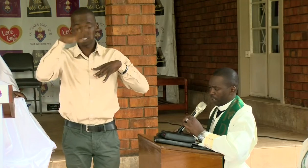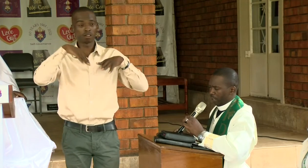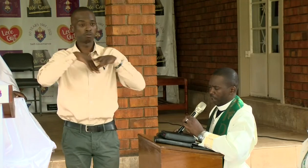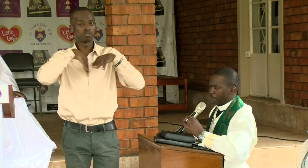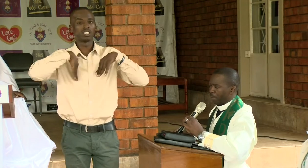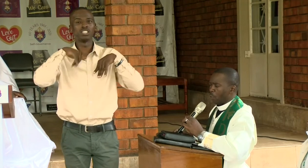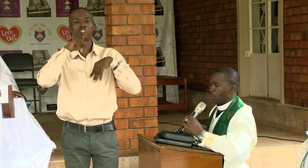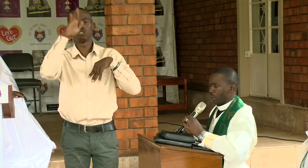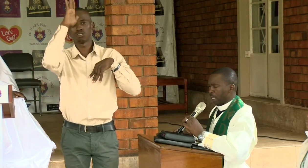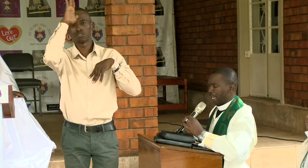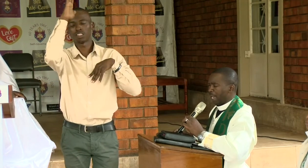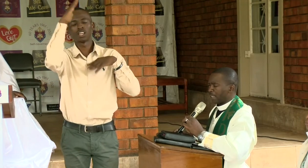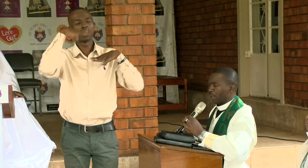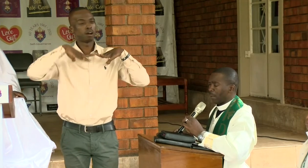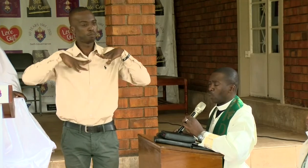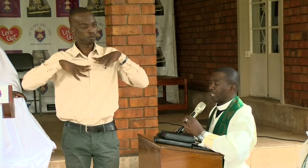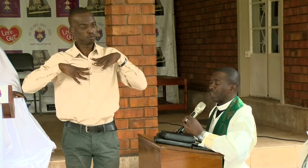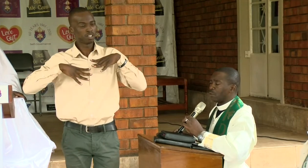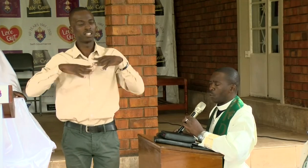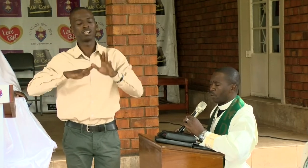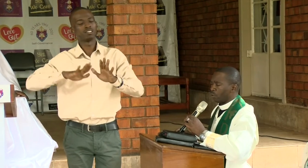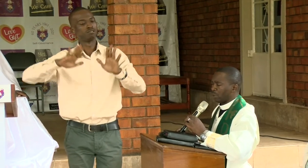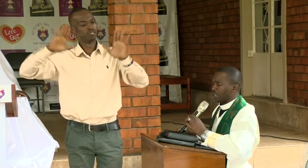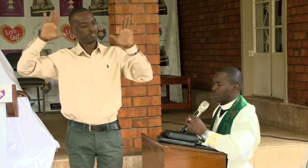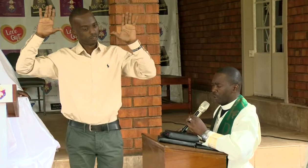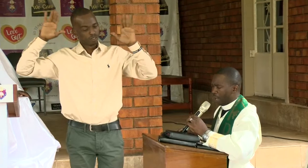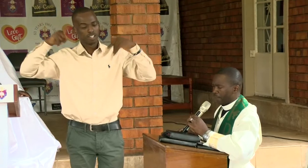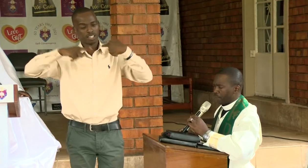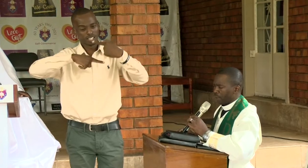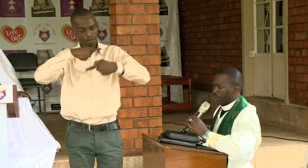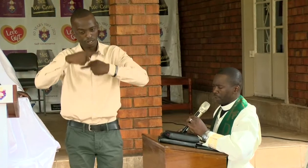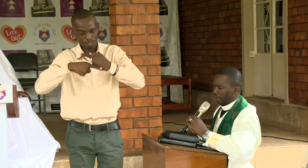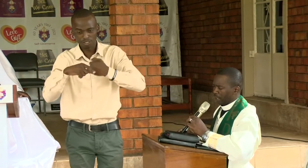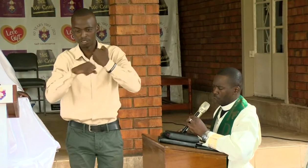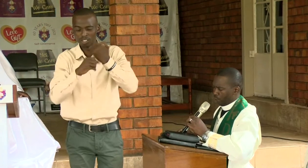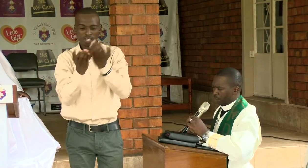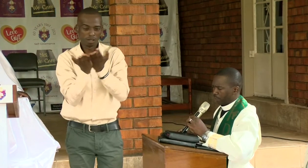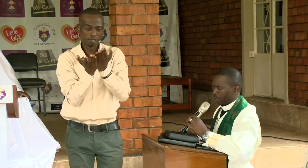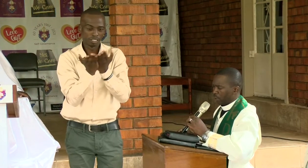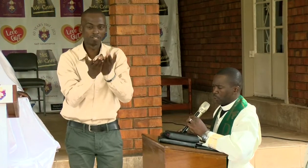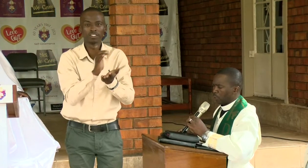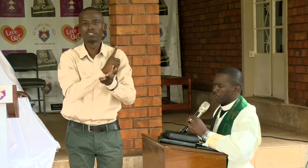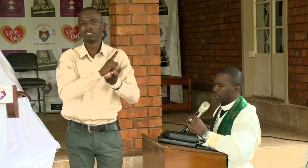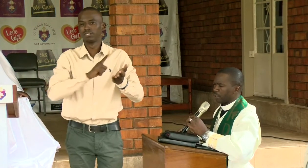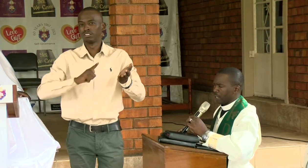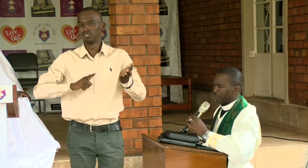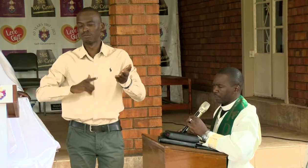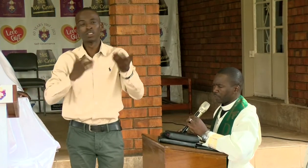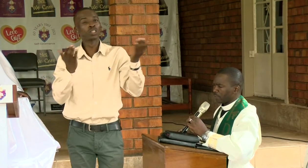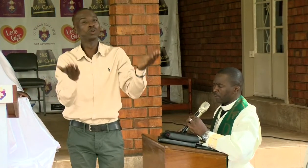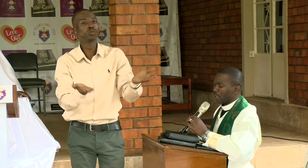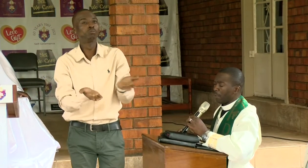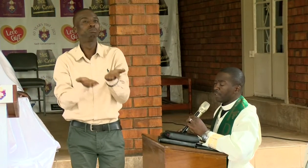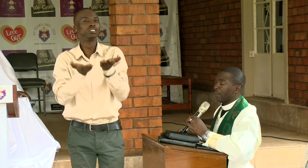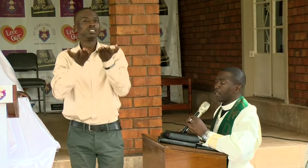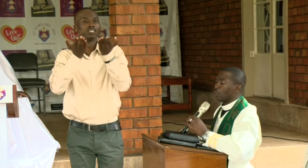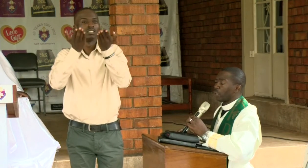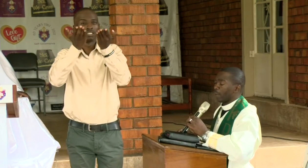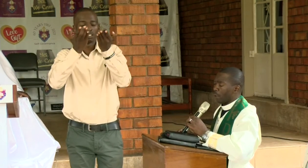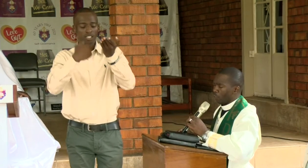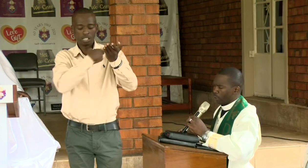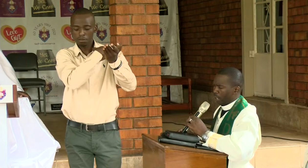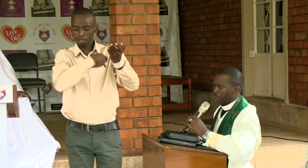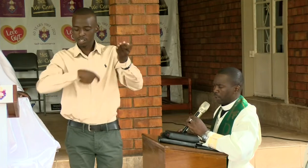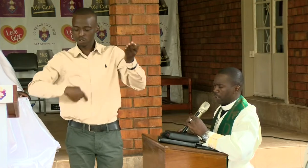ggwe bawummule naye ate baleme kudibizibwa basigale ku mulimu tuyimusizza